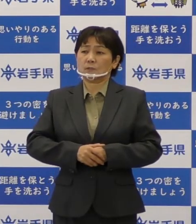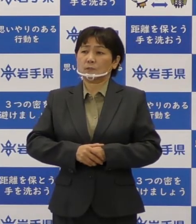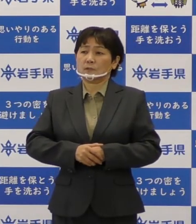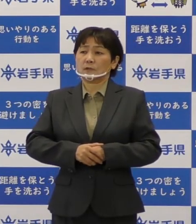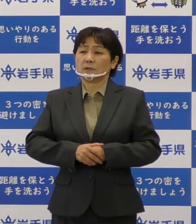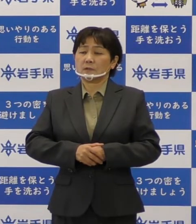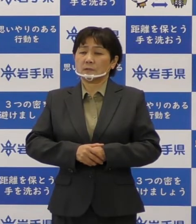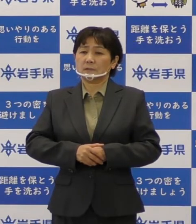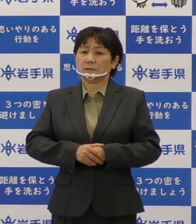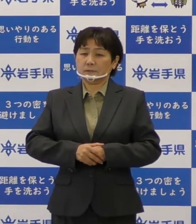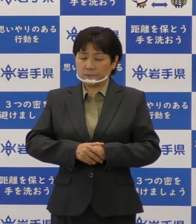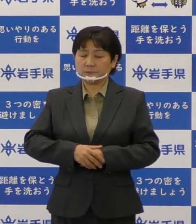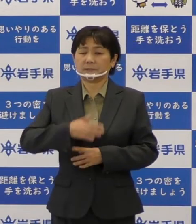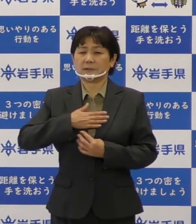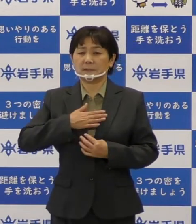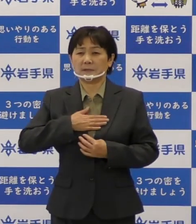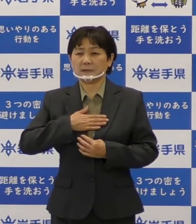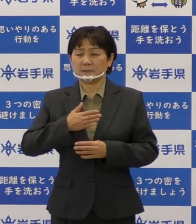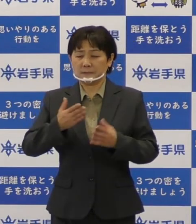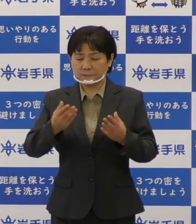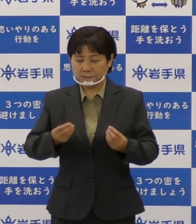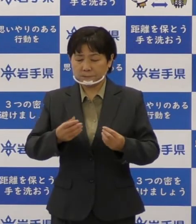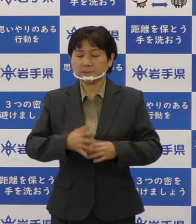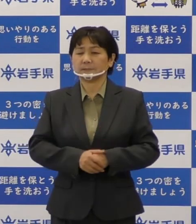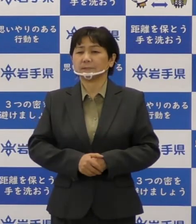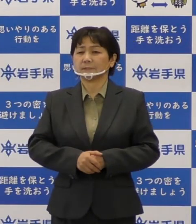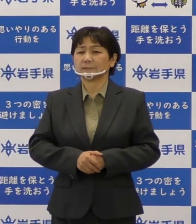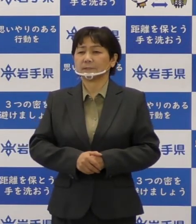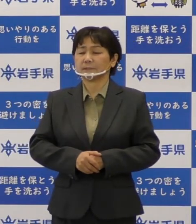わかりました。ありがとう